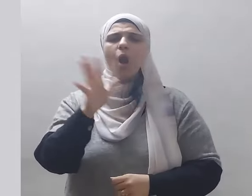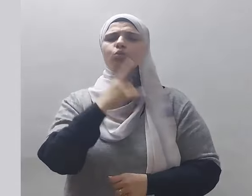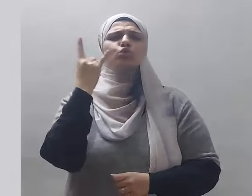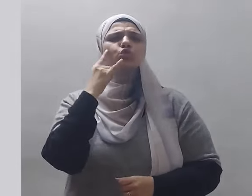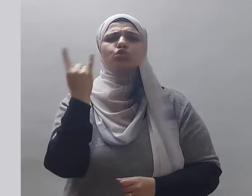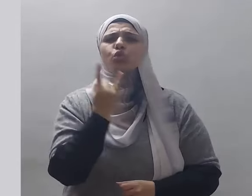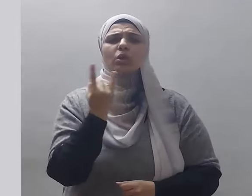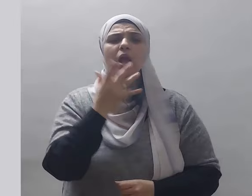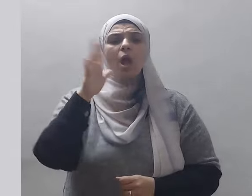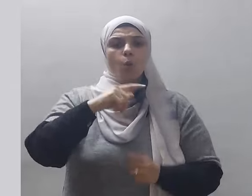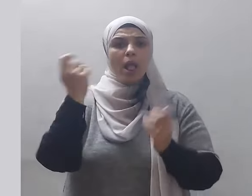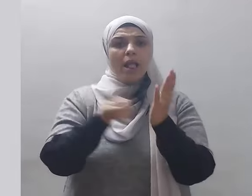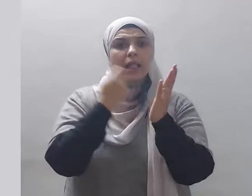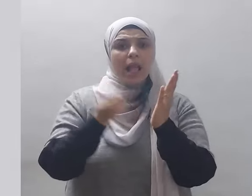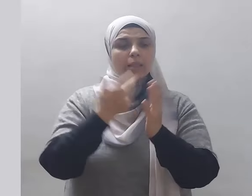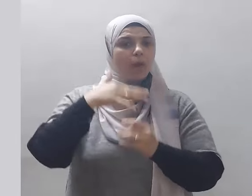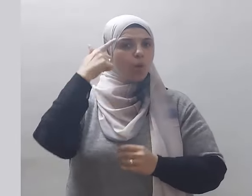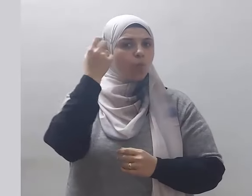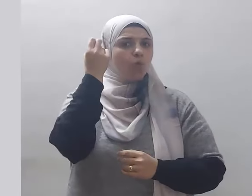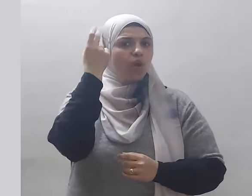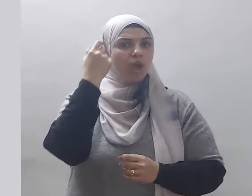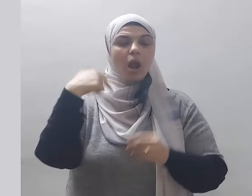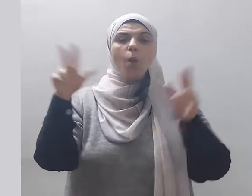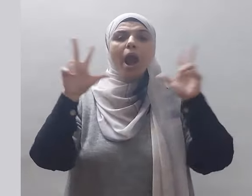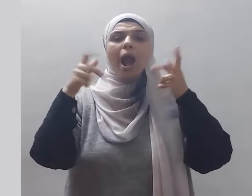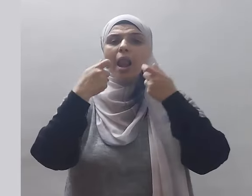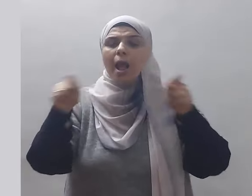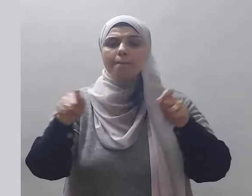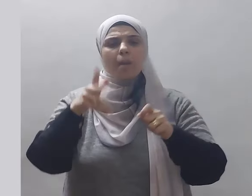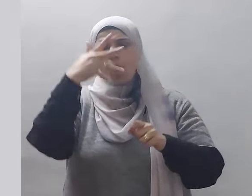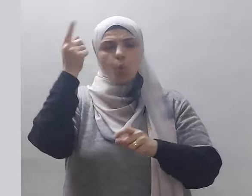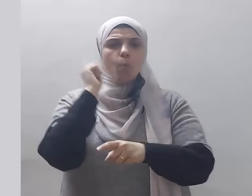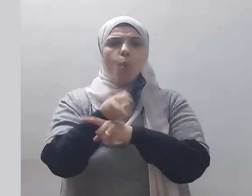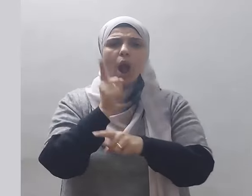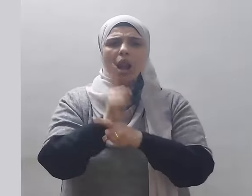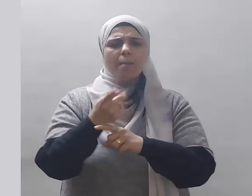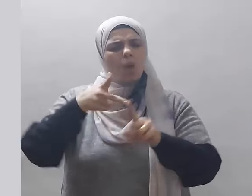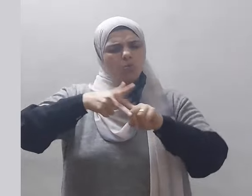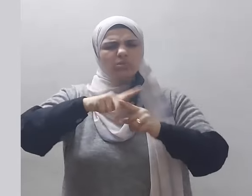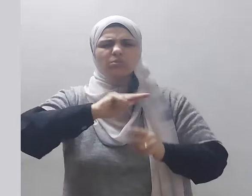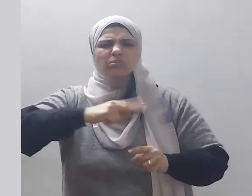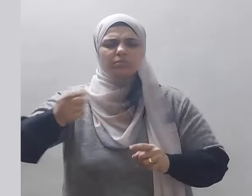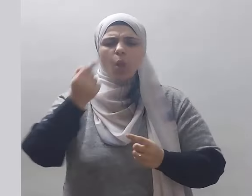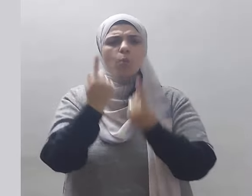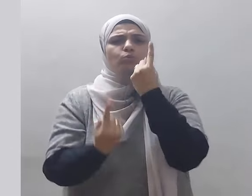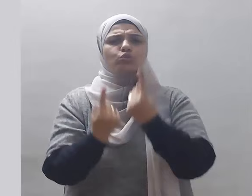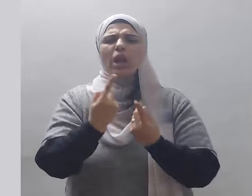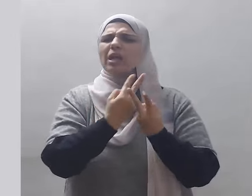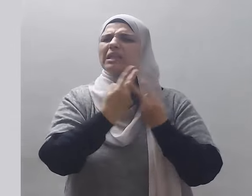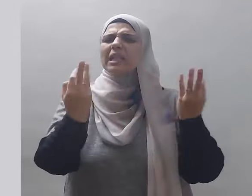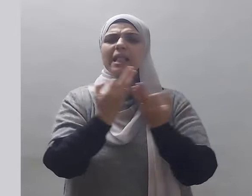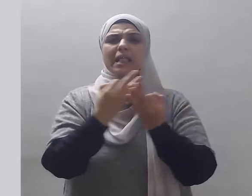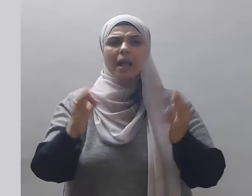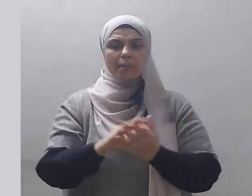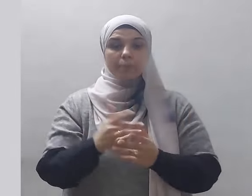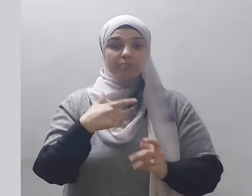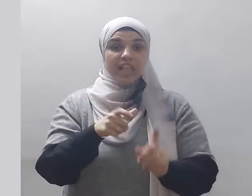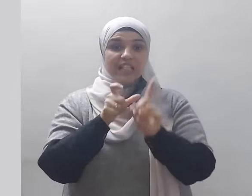او كاتبا او مفكرا او اعلاميا او معلما او حرفيا او مزارعا فالدفاع عن الاوطان